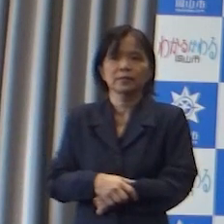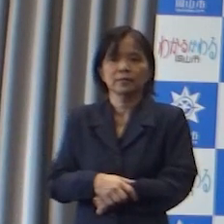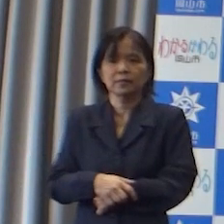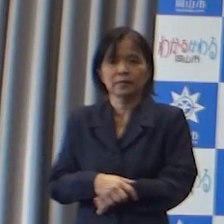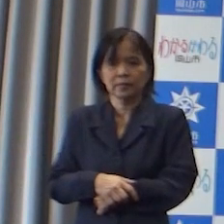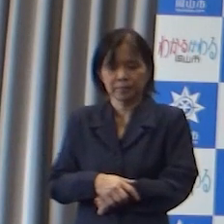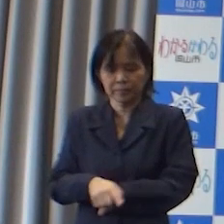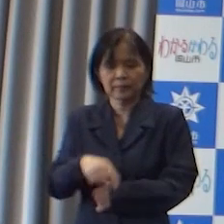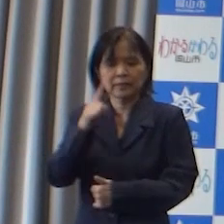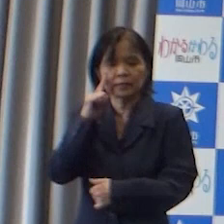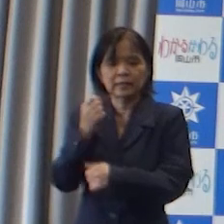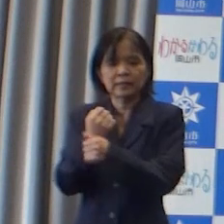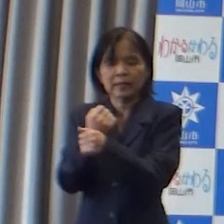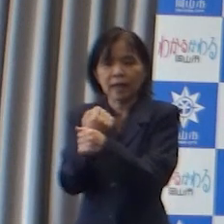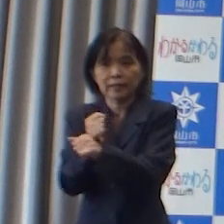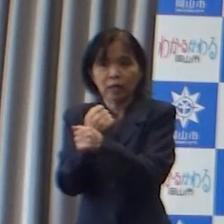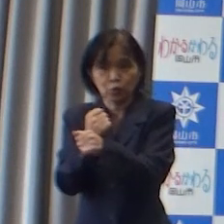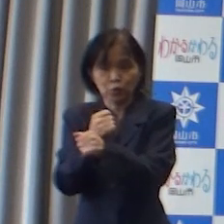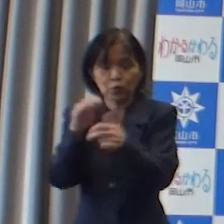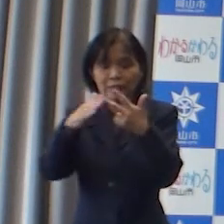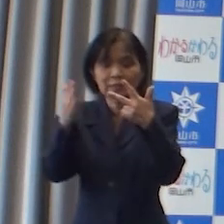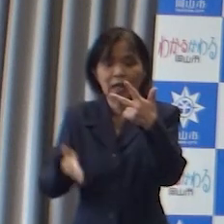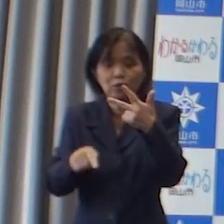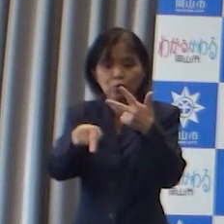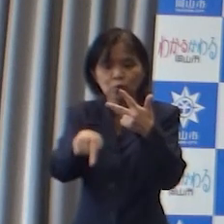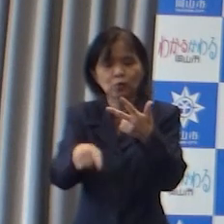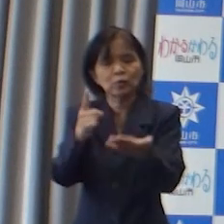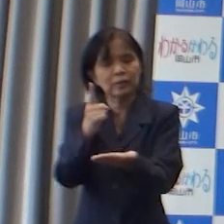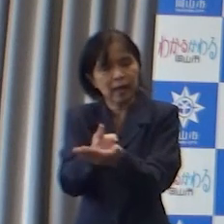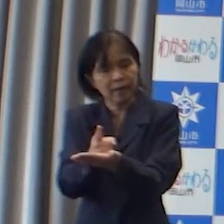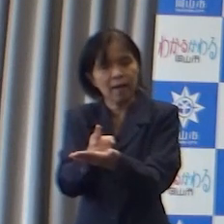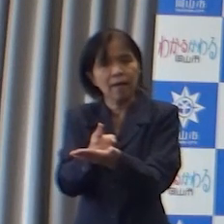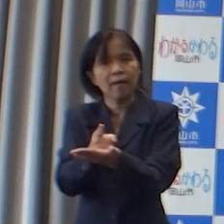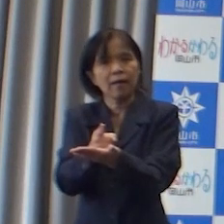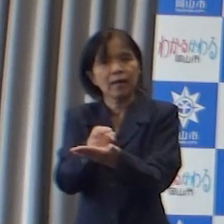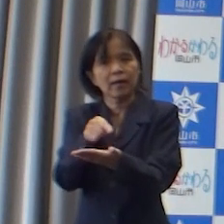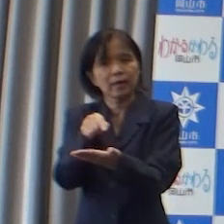試験研究施設だけが果たしてこれからの